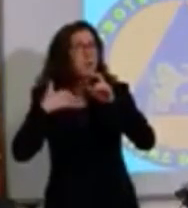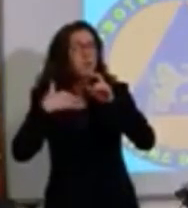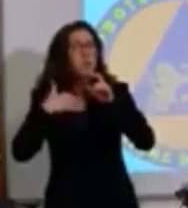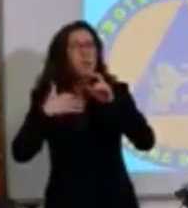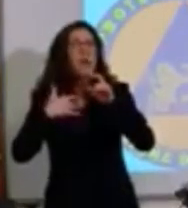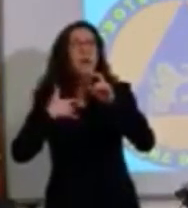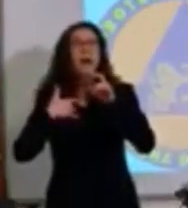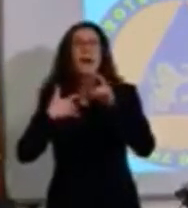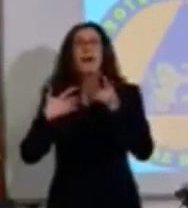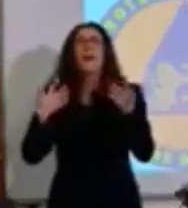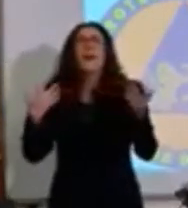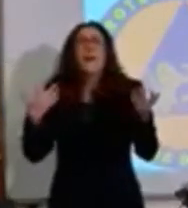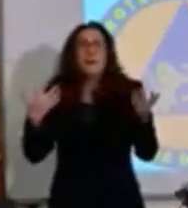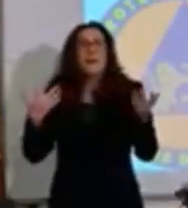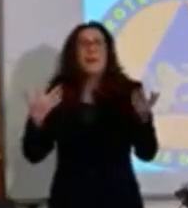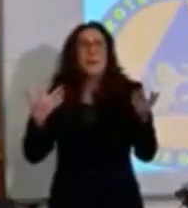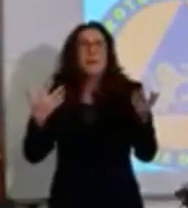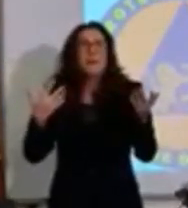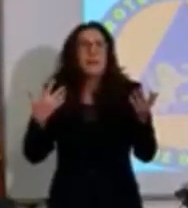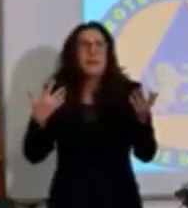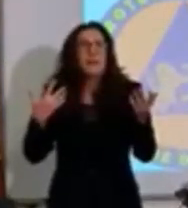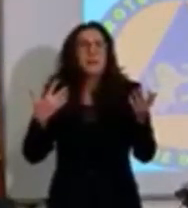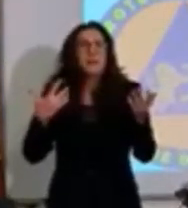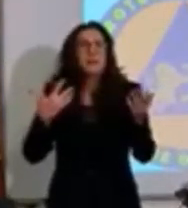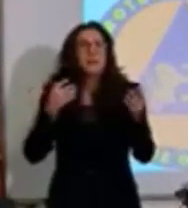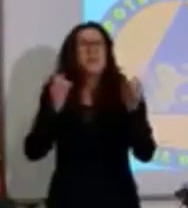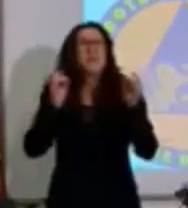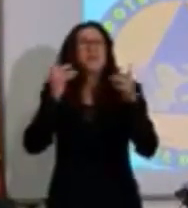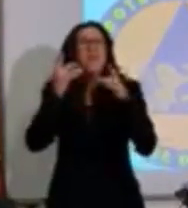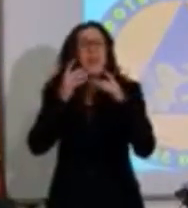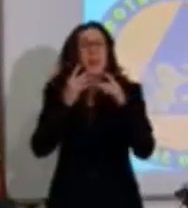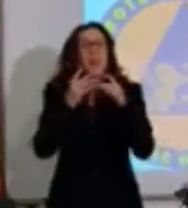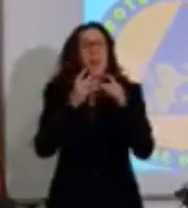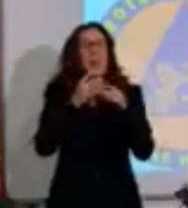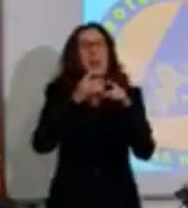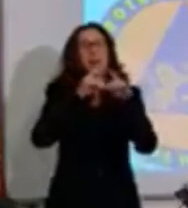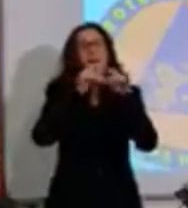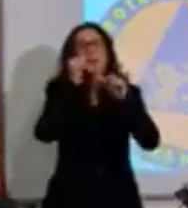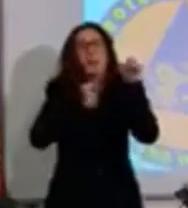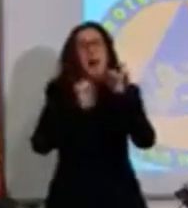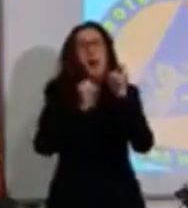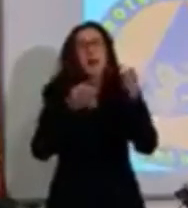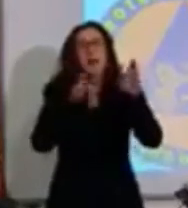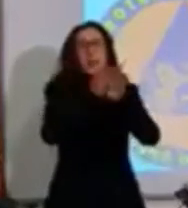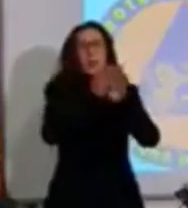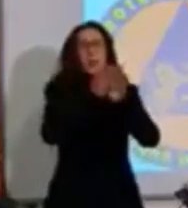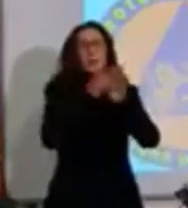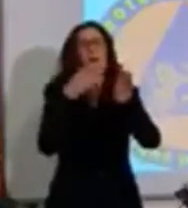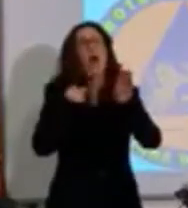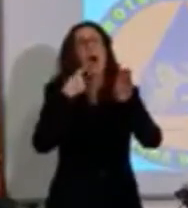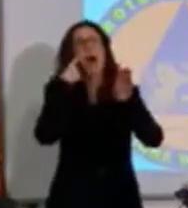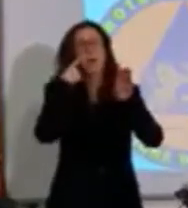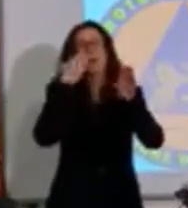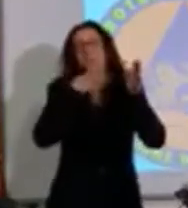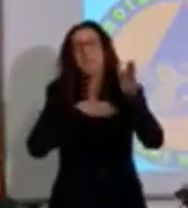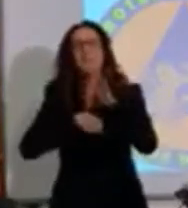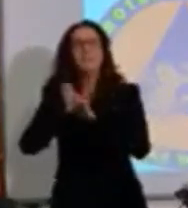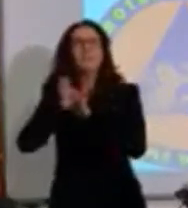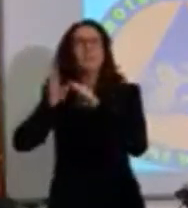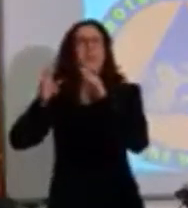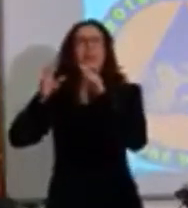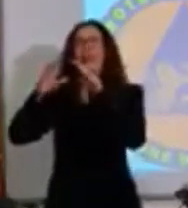al locale chiuso sia trovare un capannone per andare a far festa forse non si è capito di cosa si sta parlando